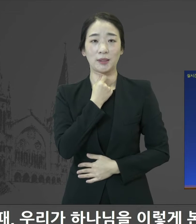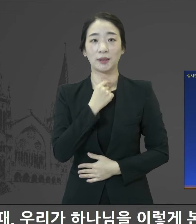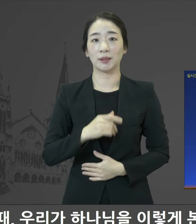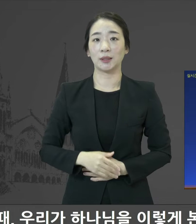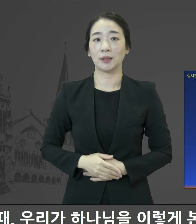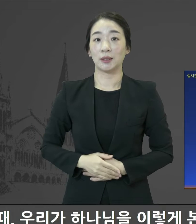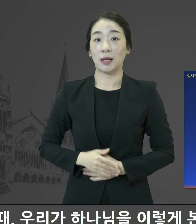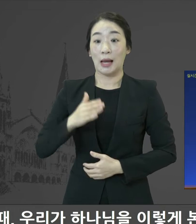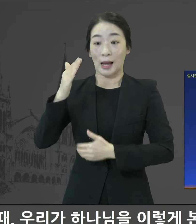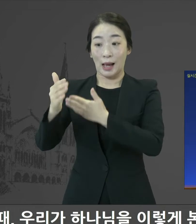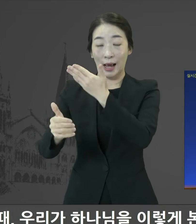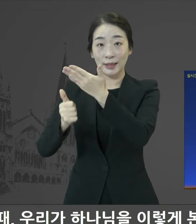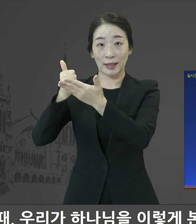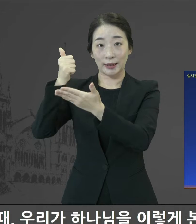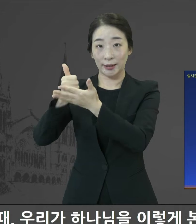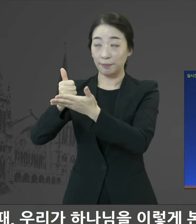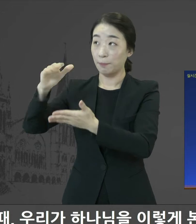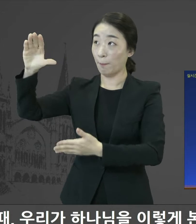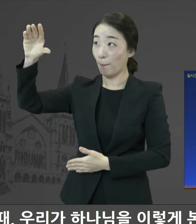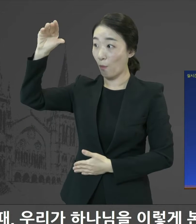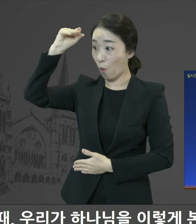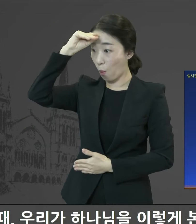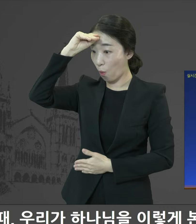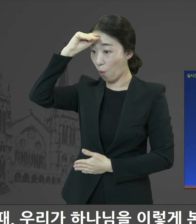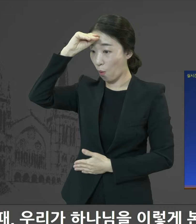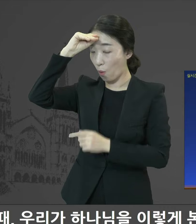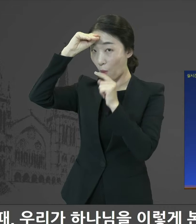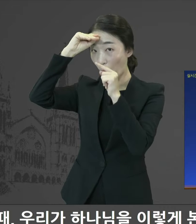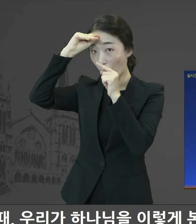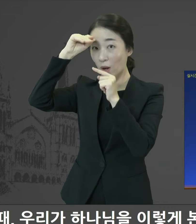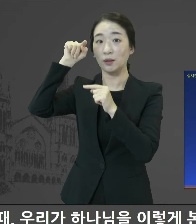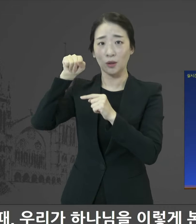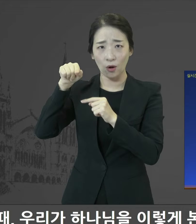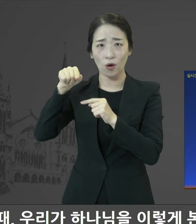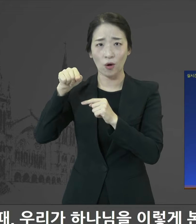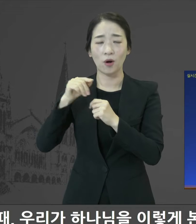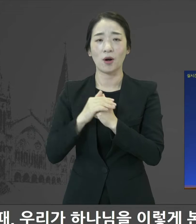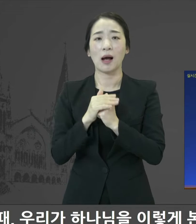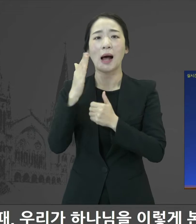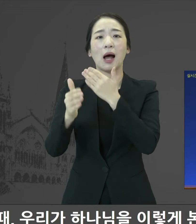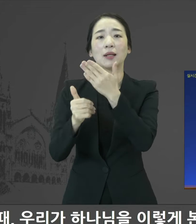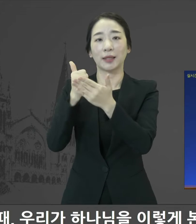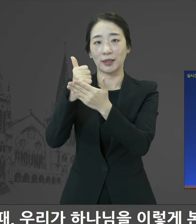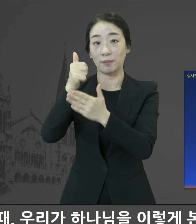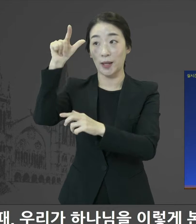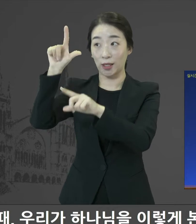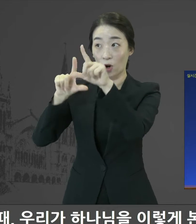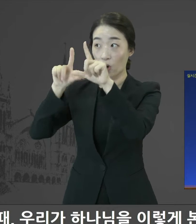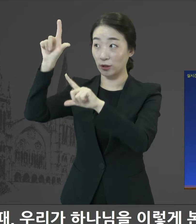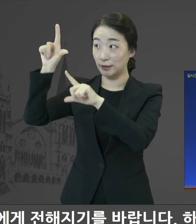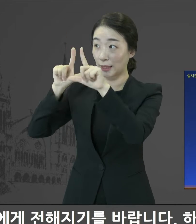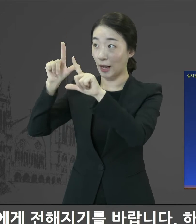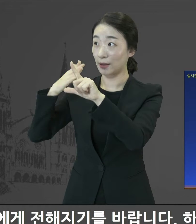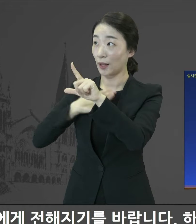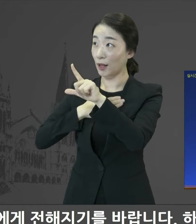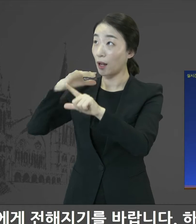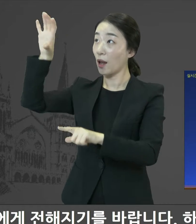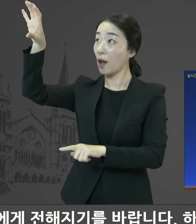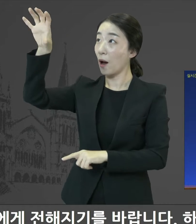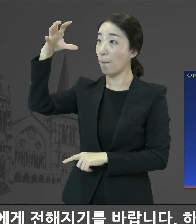하나님을 본받는다는 것은 신학적으로 설명하면 하나님의 형상이 우리에게 나타나는